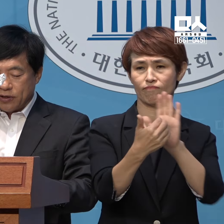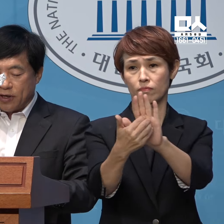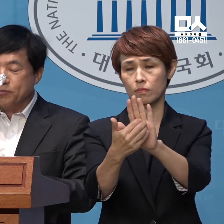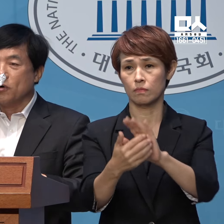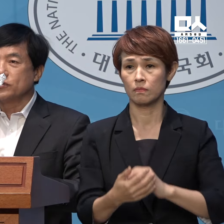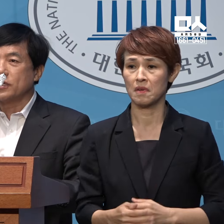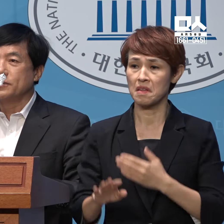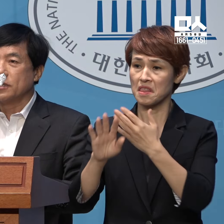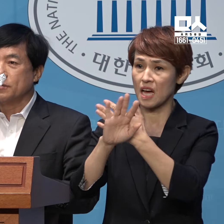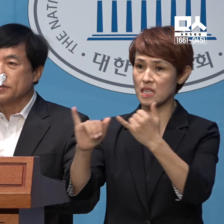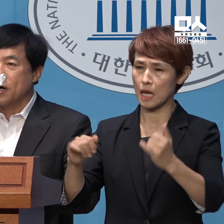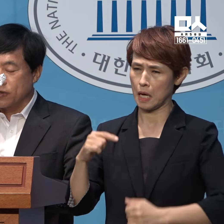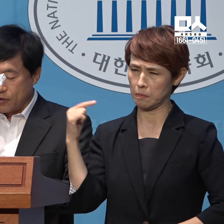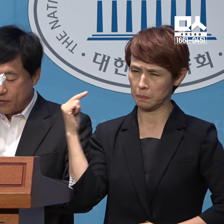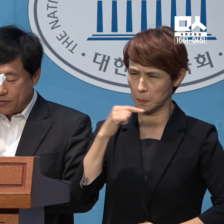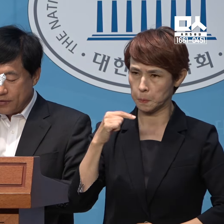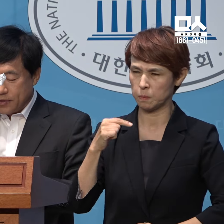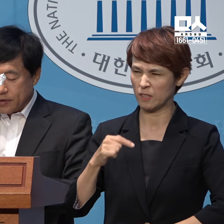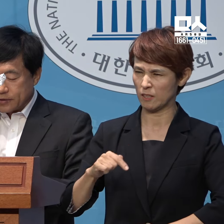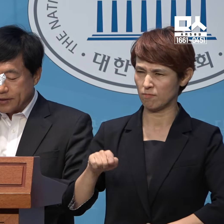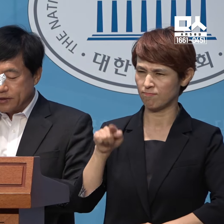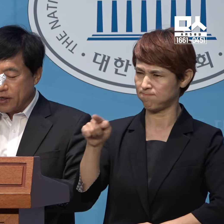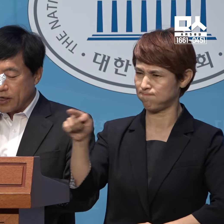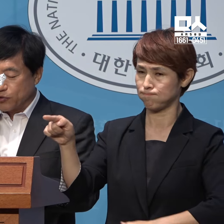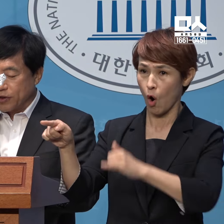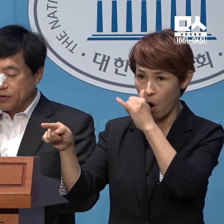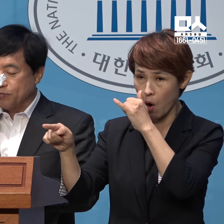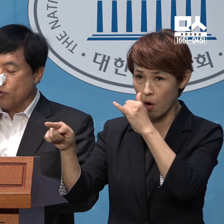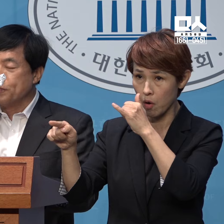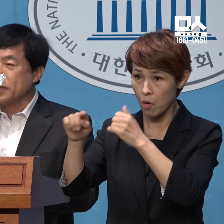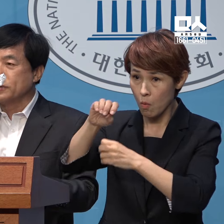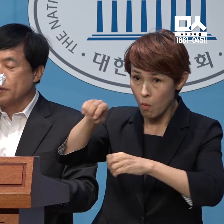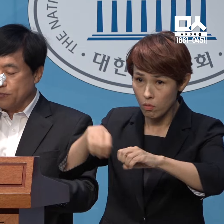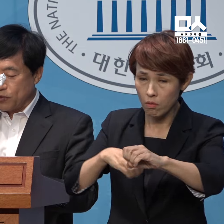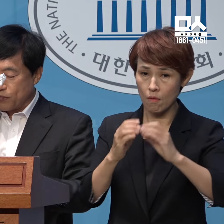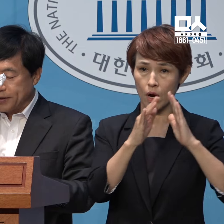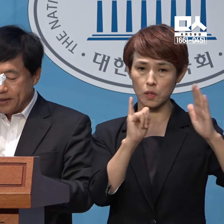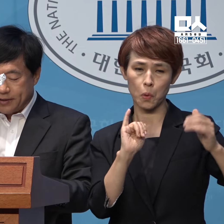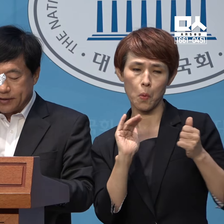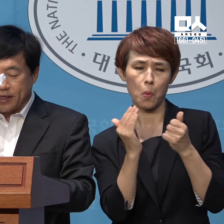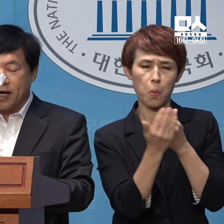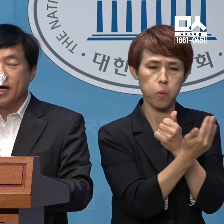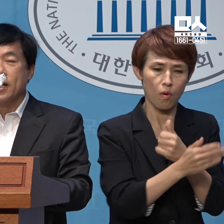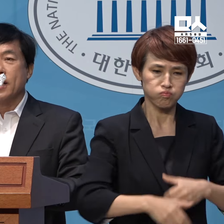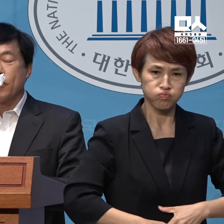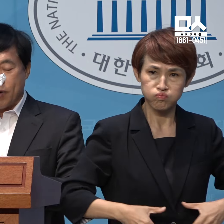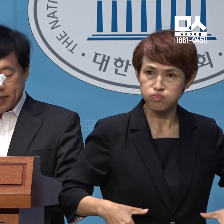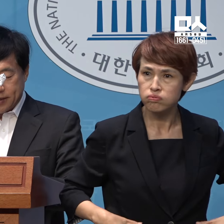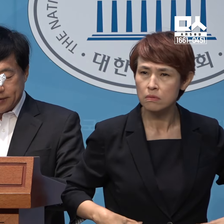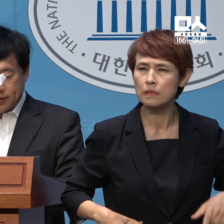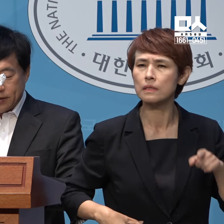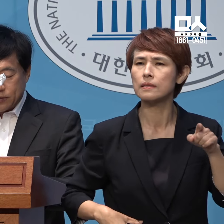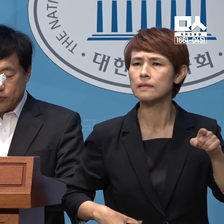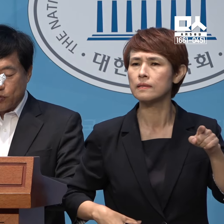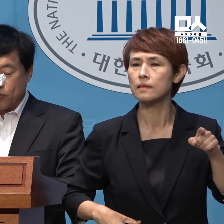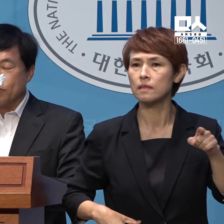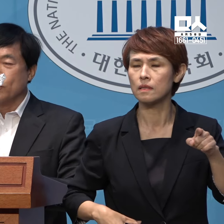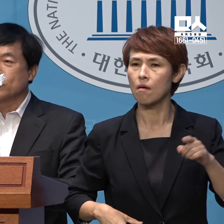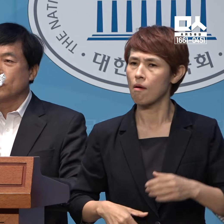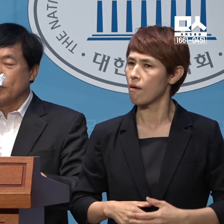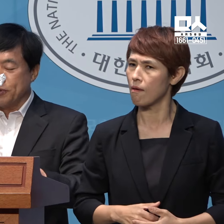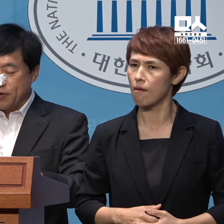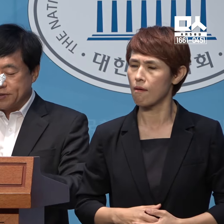타인에게는 엄동설안처럼 가혹하고 자신과 가족에게는 봄바람처럼 관대한 형태가 과연